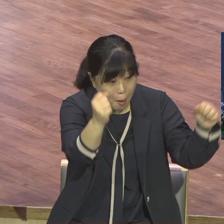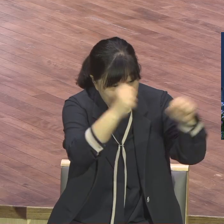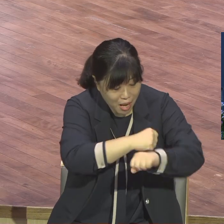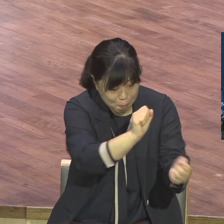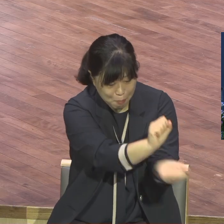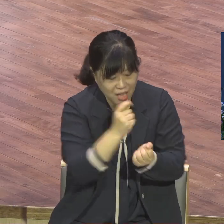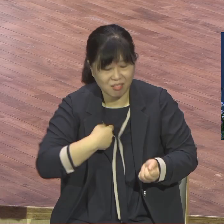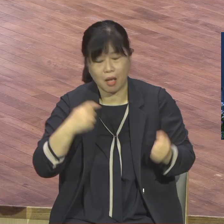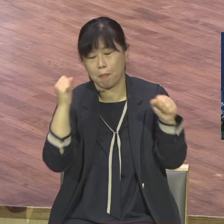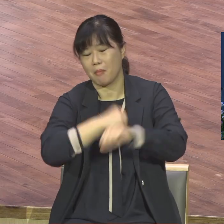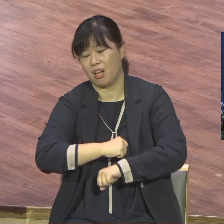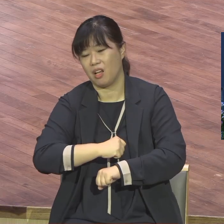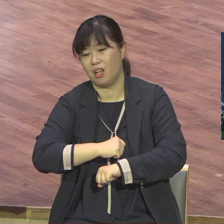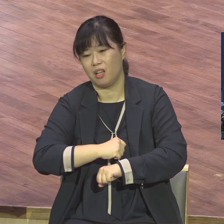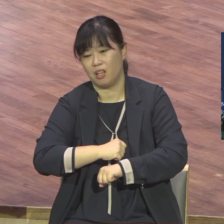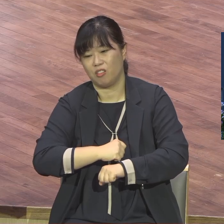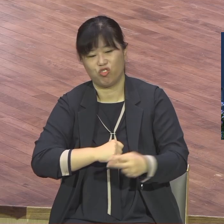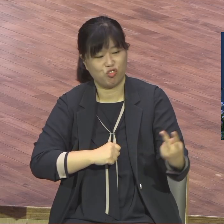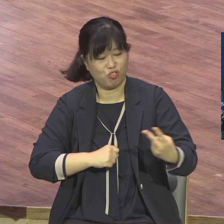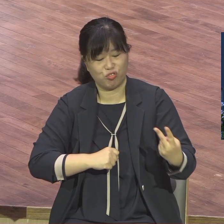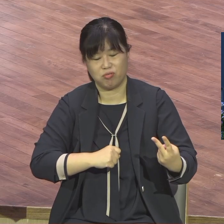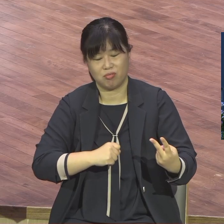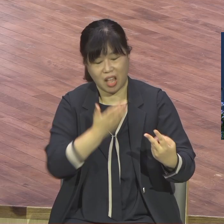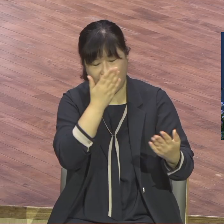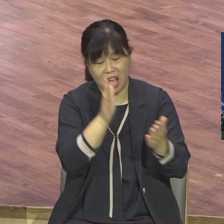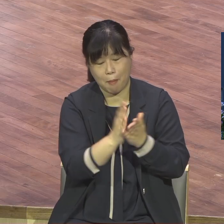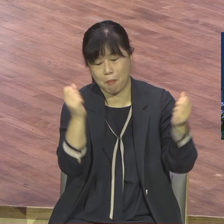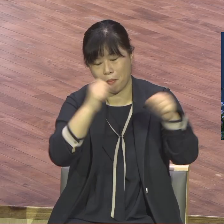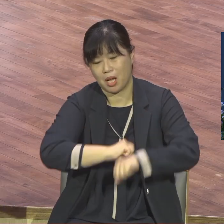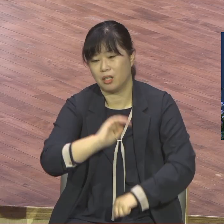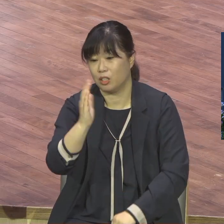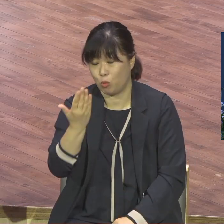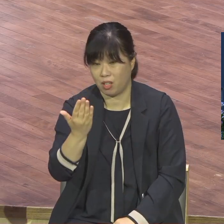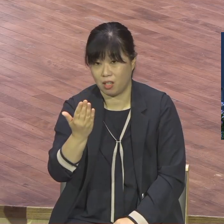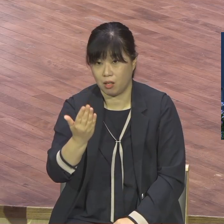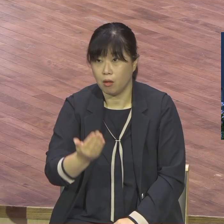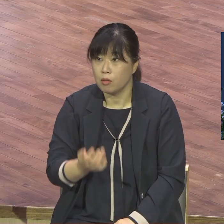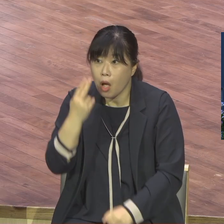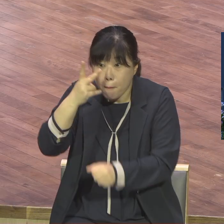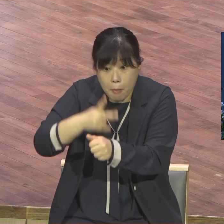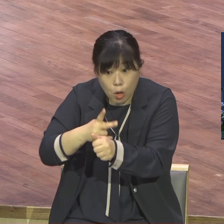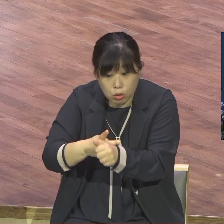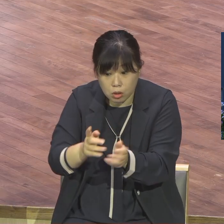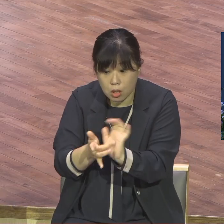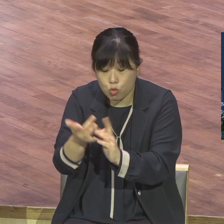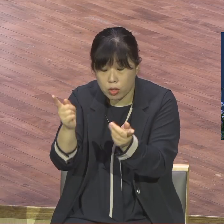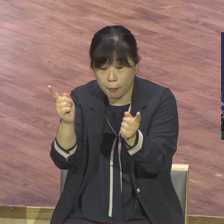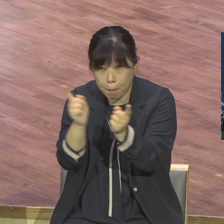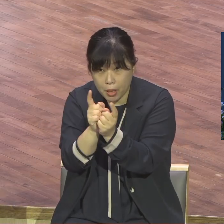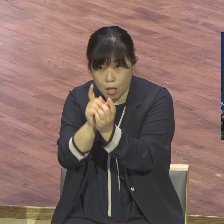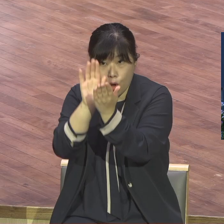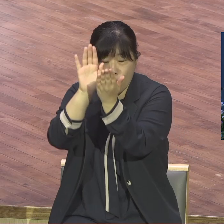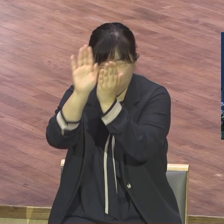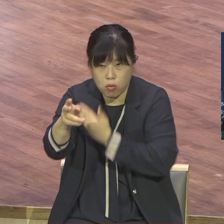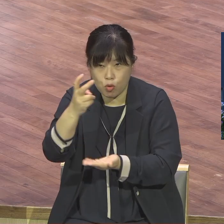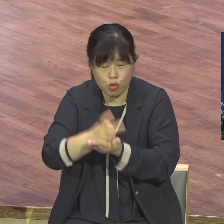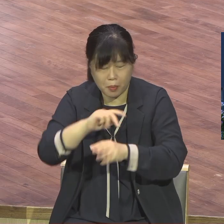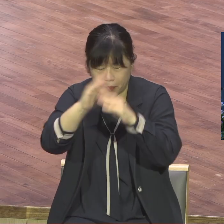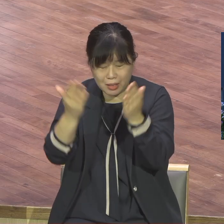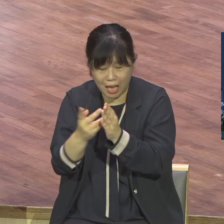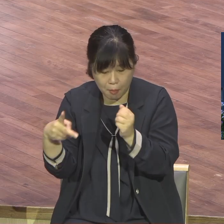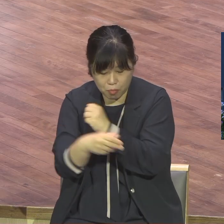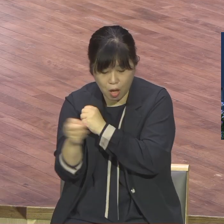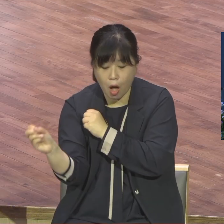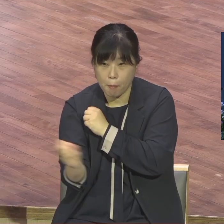율법주의 전혀 변화가 없어. 이 율법의 대명사인 바울은 한 방에 바뀌어졌는데, 그냥 한 순간에 바뀌었는데